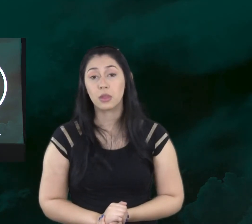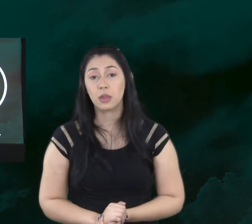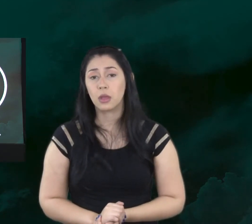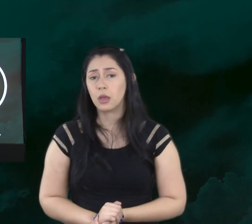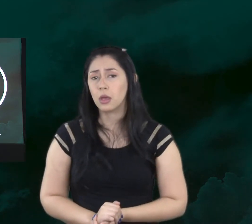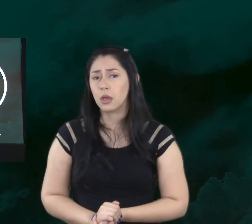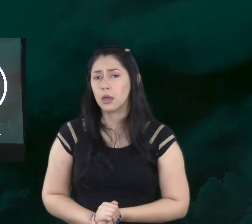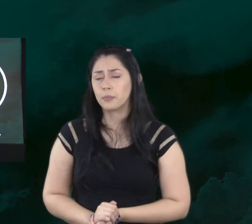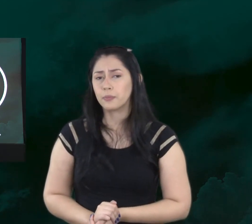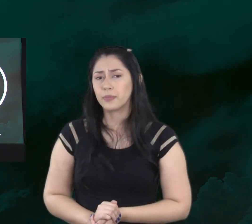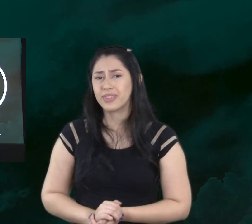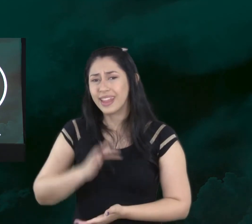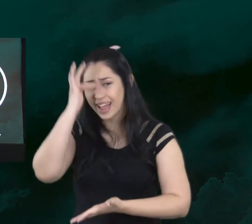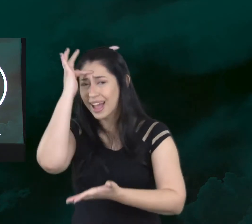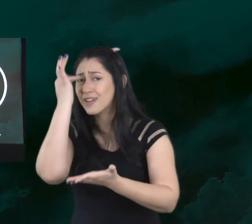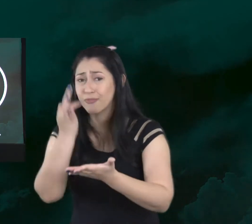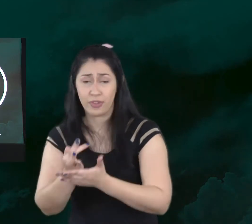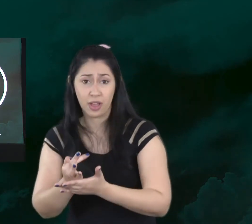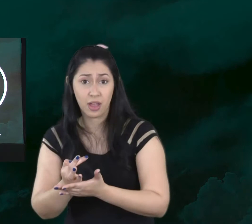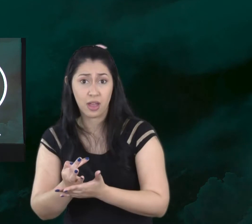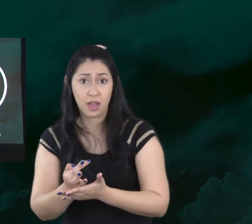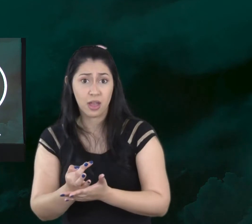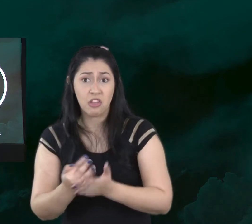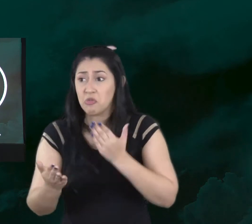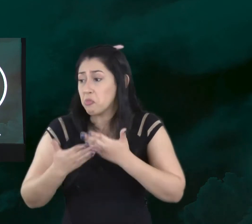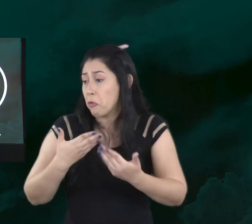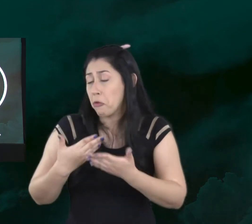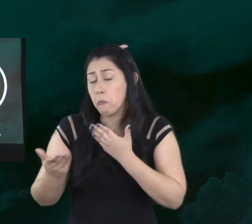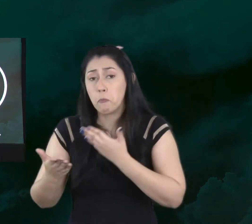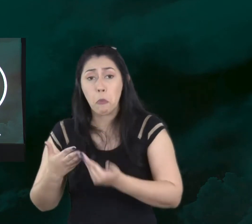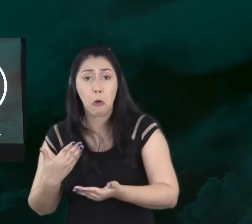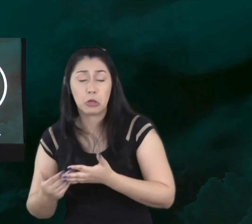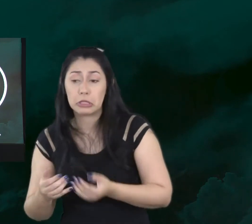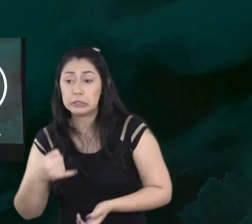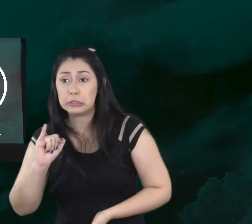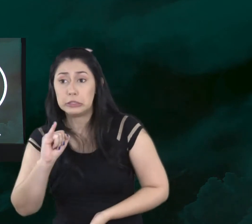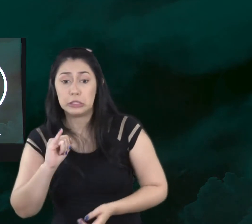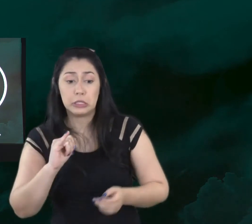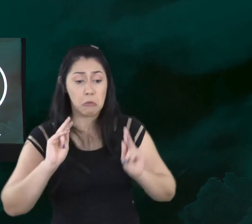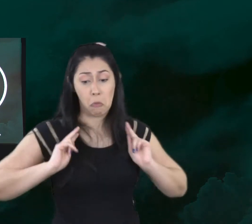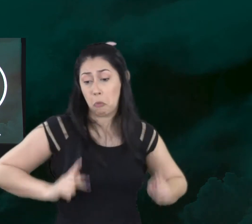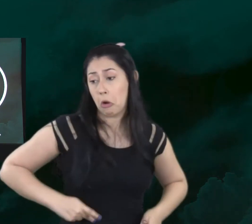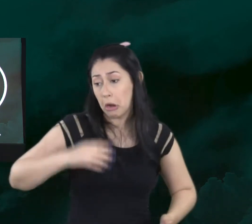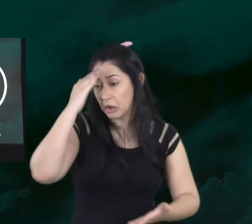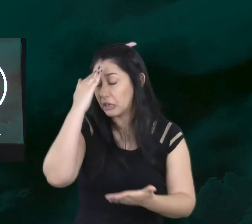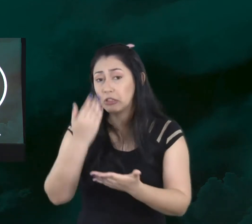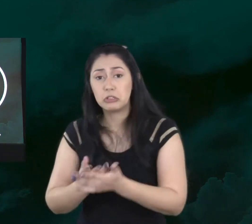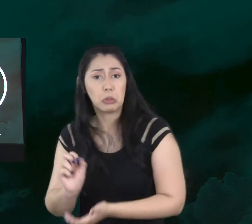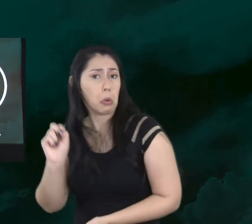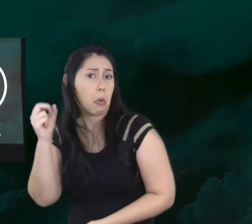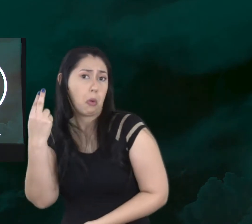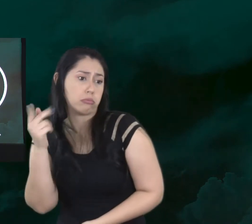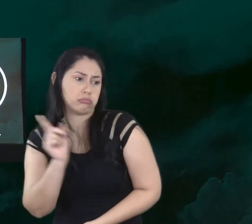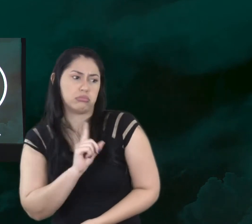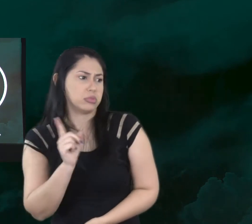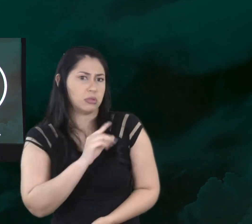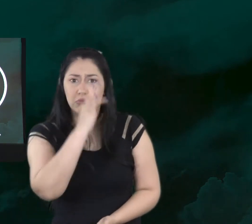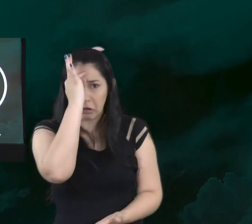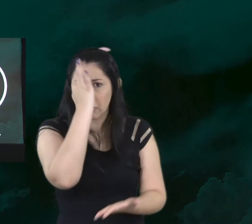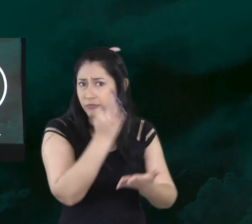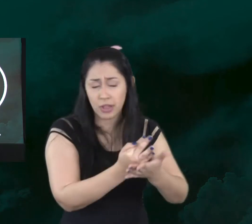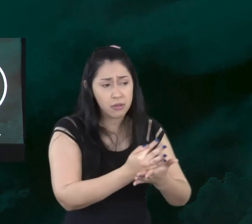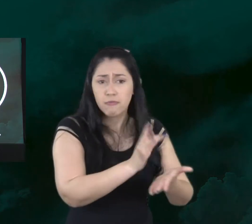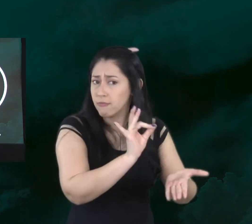ela existe nesse universo, independentemente se o homem crê ou não crê. Então, a